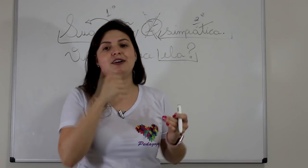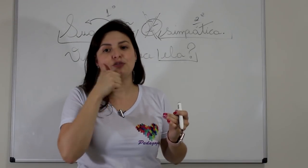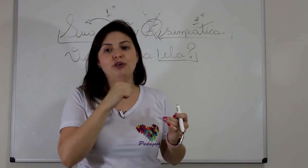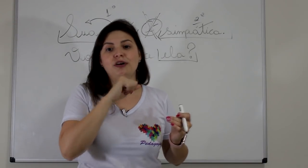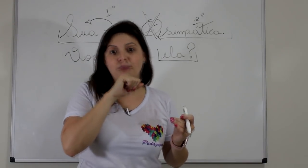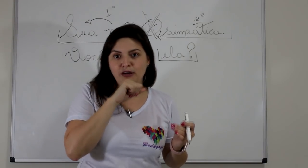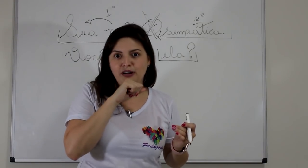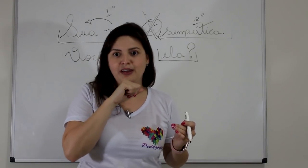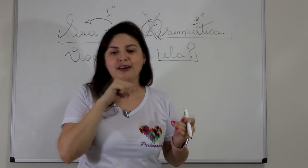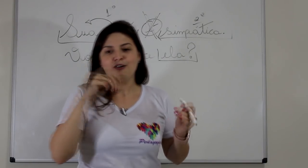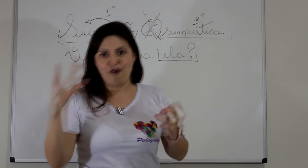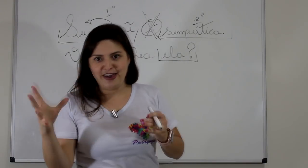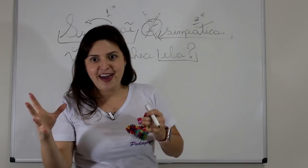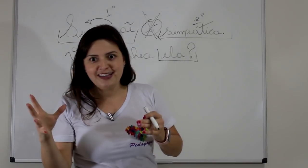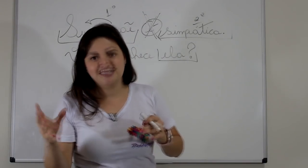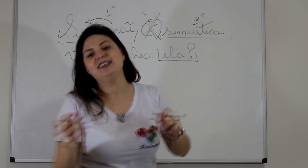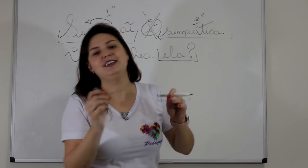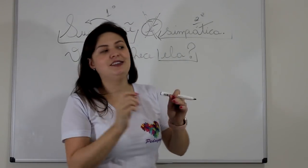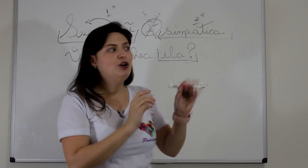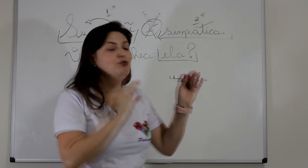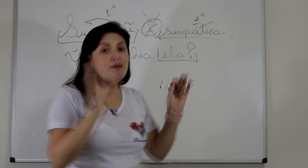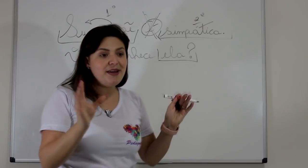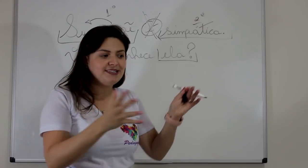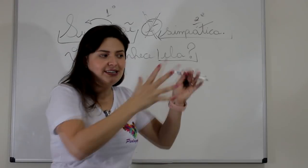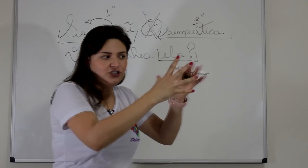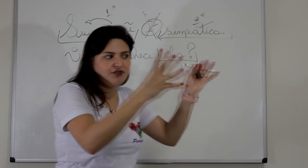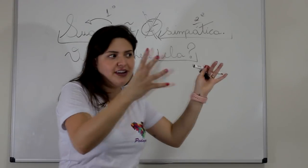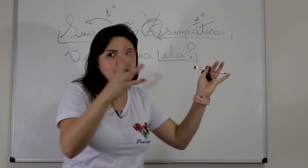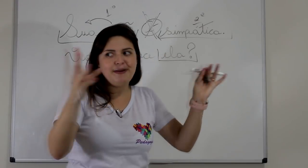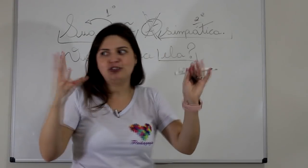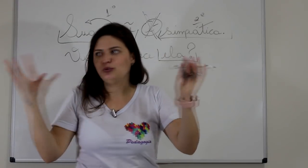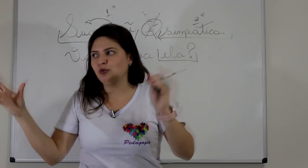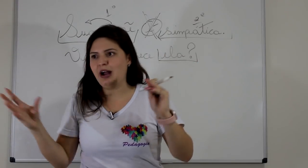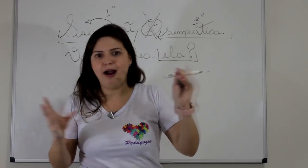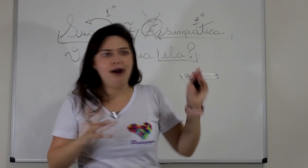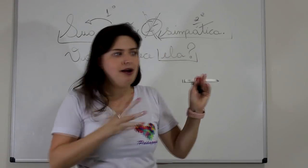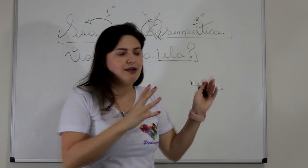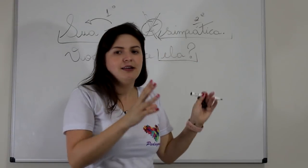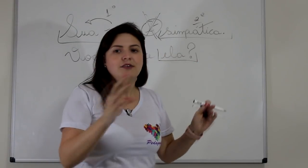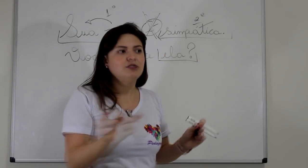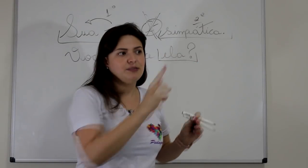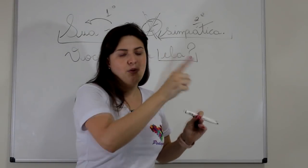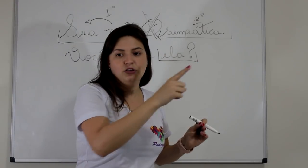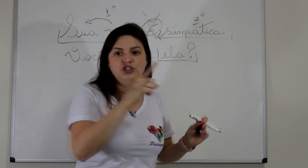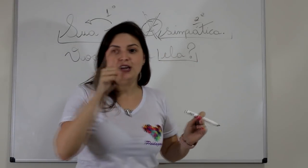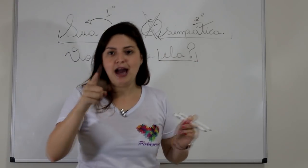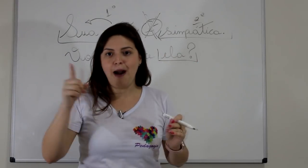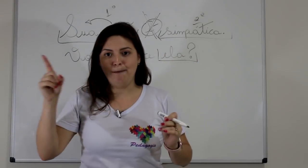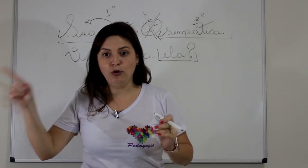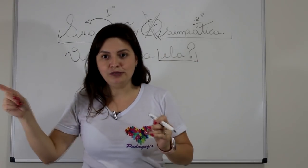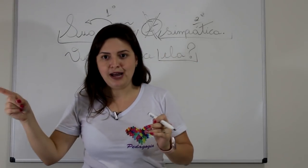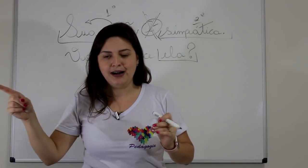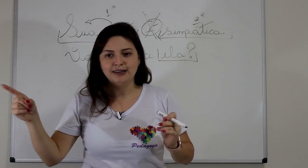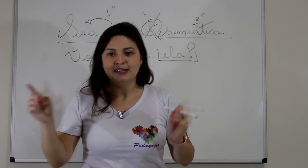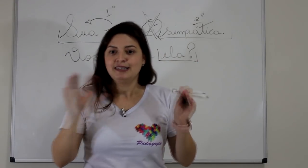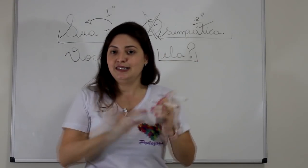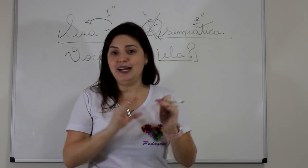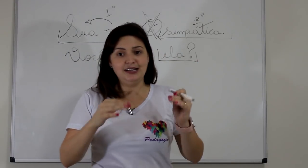certo? Mãe, conhece? Então, depende. Se ela estiver, de repente, no lugar, você pode apontar. Se ela